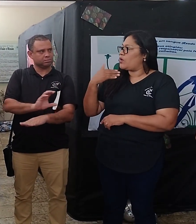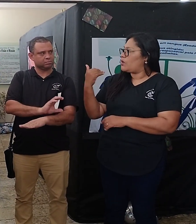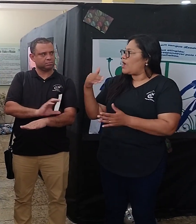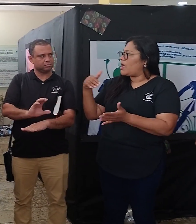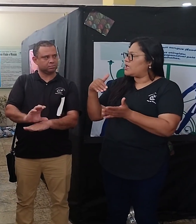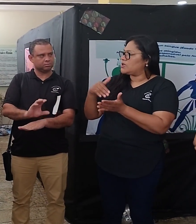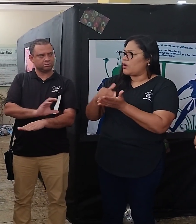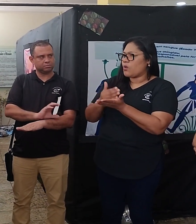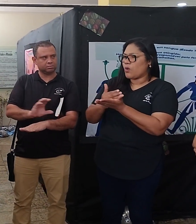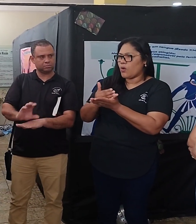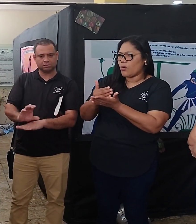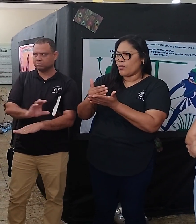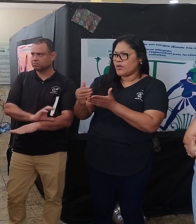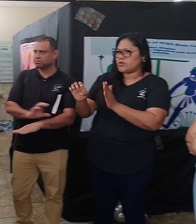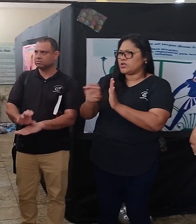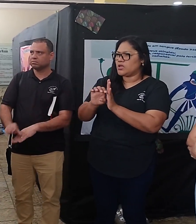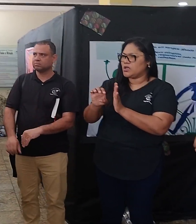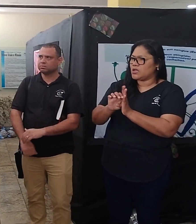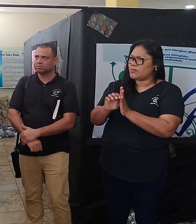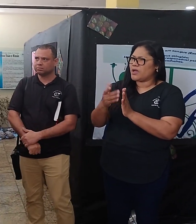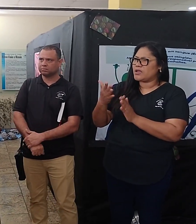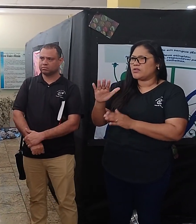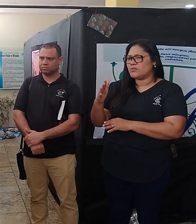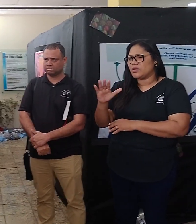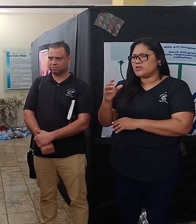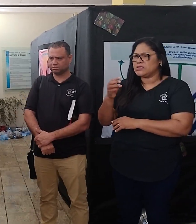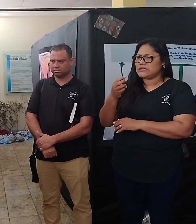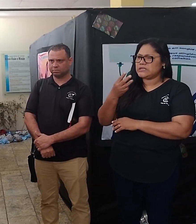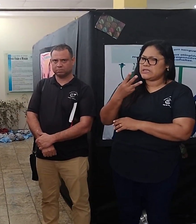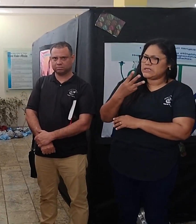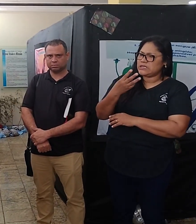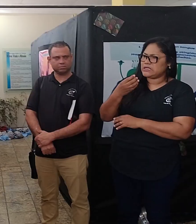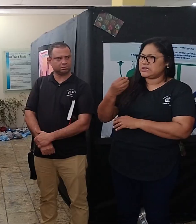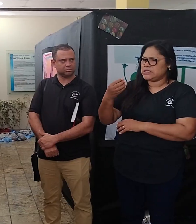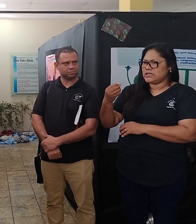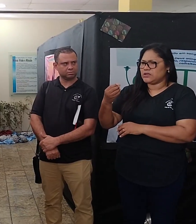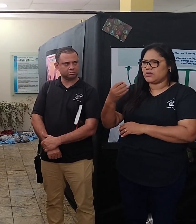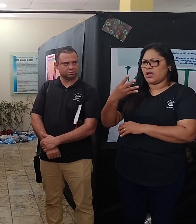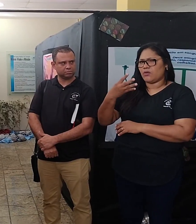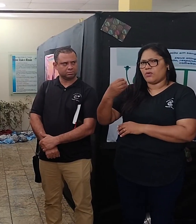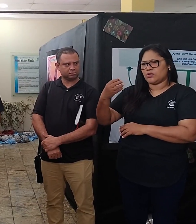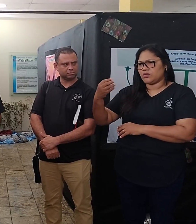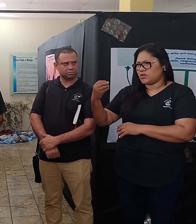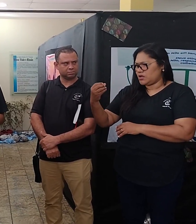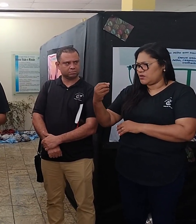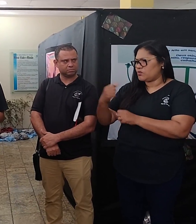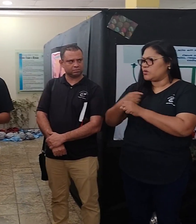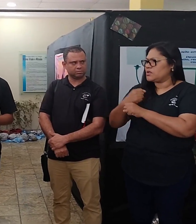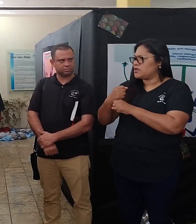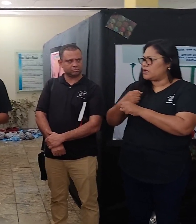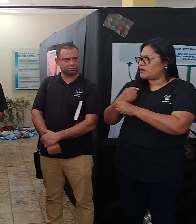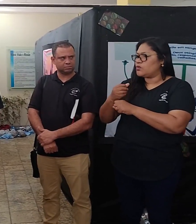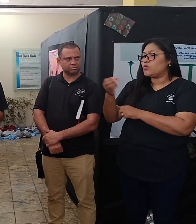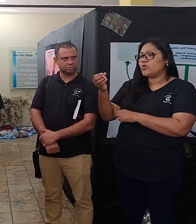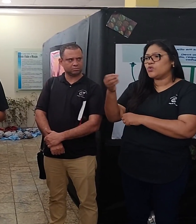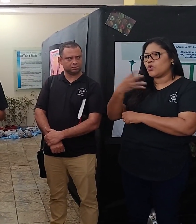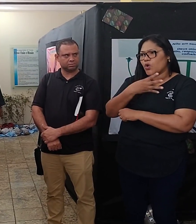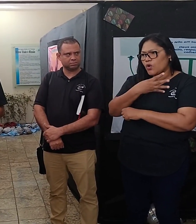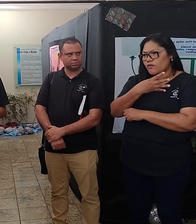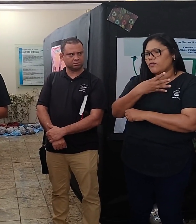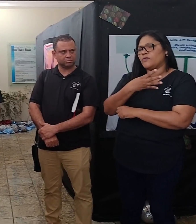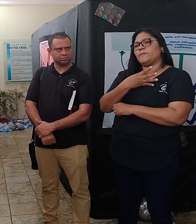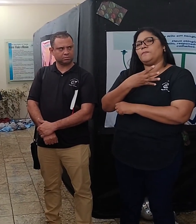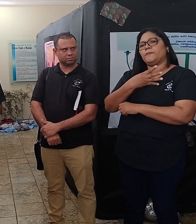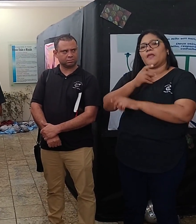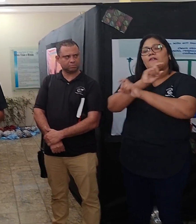começo de Êxodo, passa aproximadamente 300 a 400 anos. Um novo faraó é colocado no poder. Porém, esse